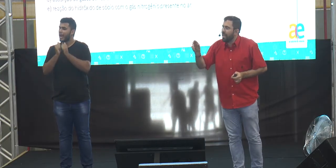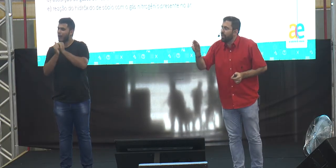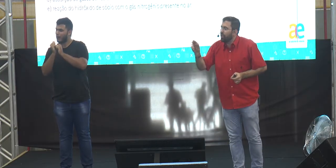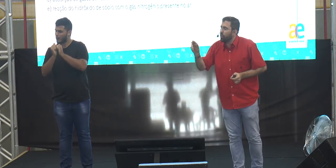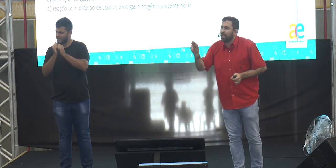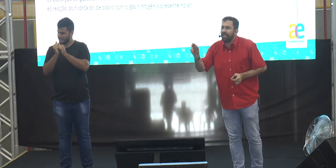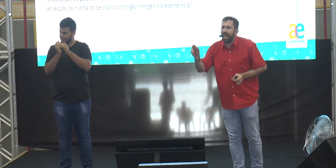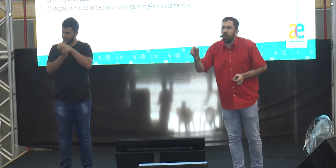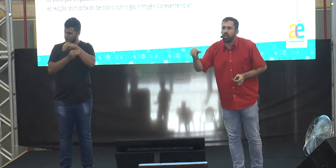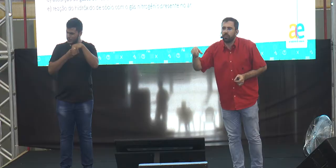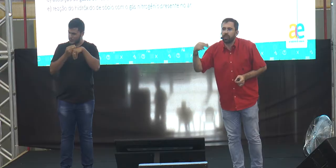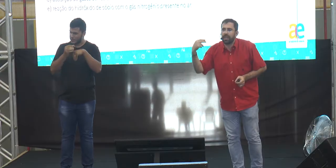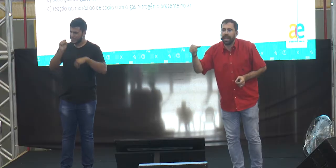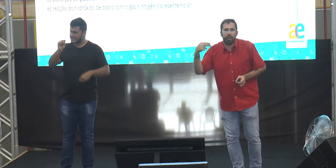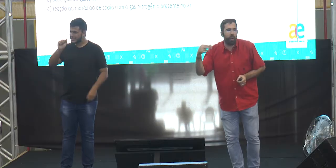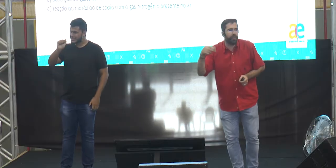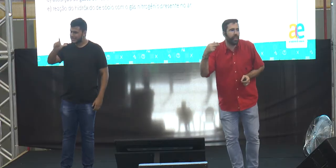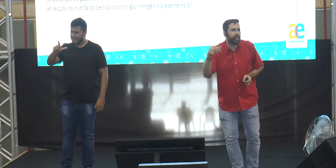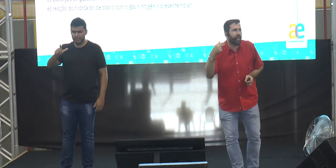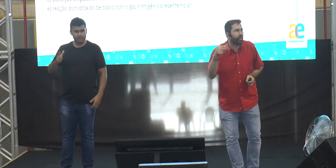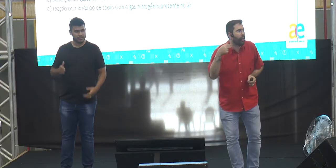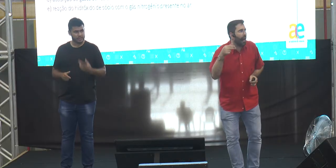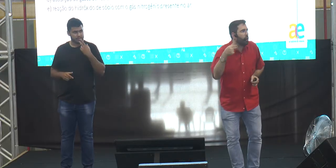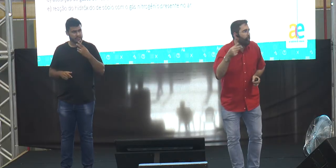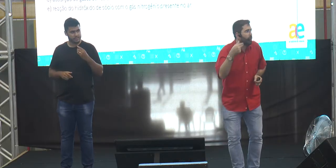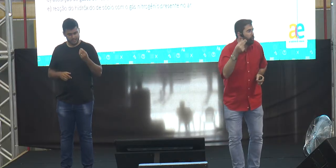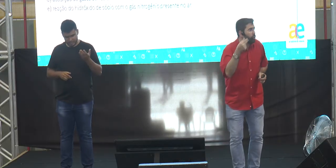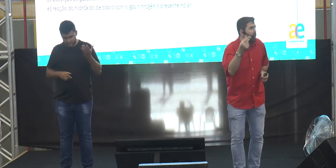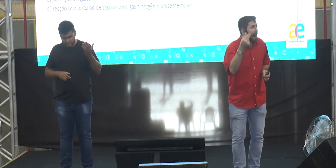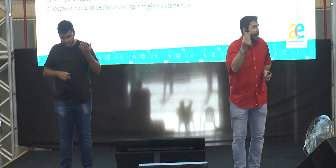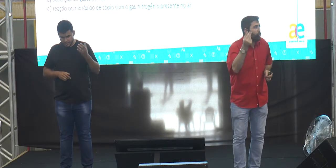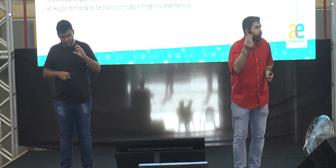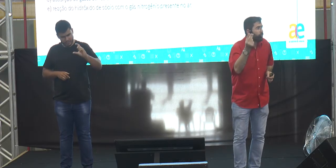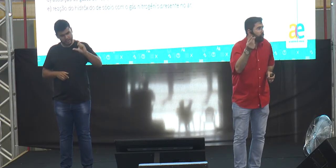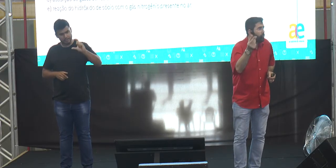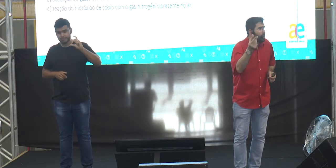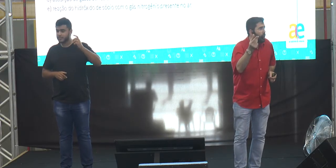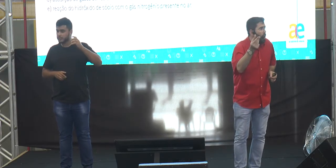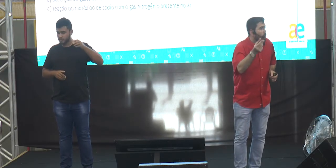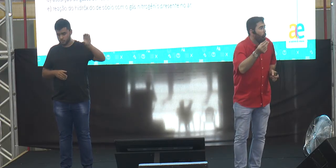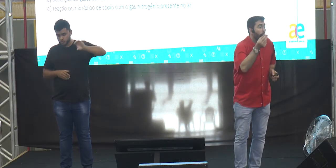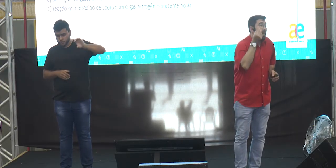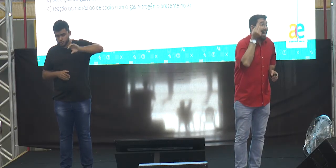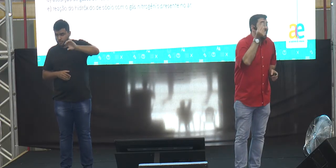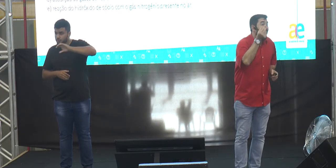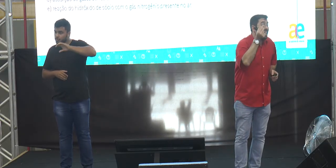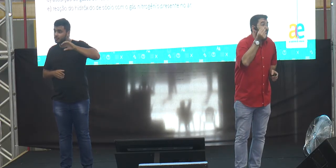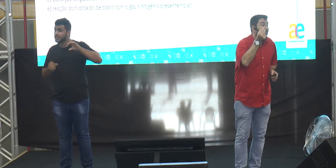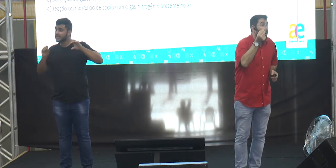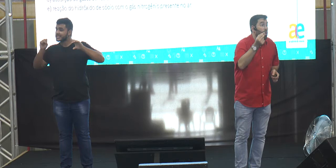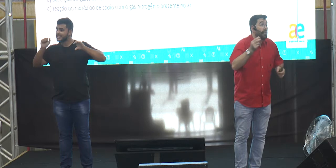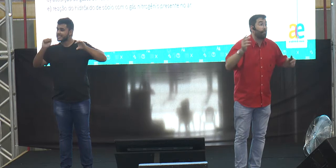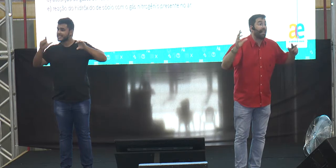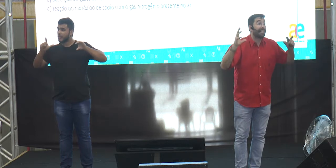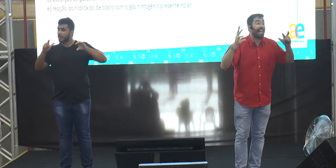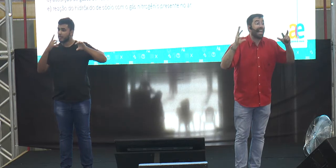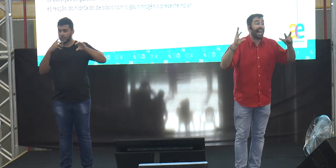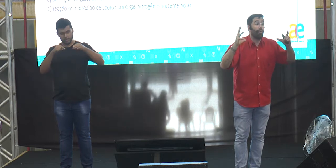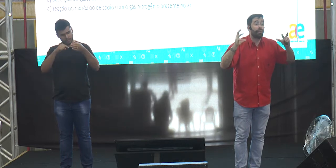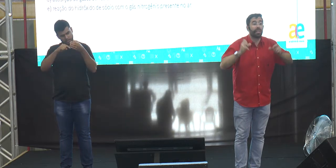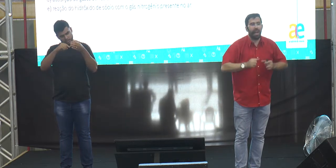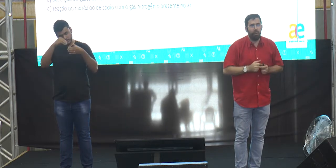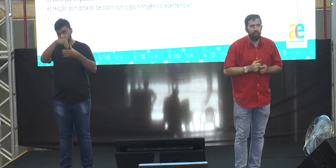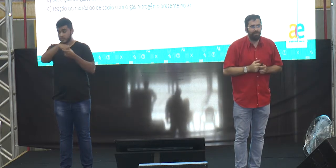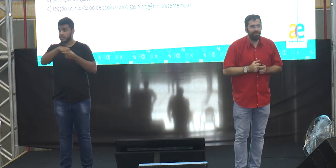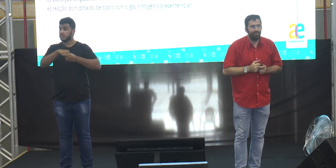vezes eles deixam tanto arroz que você sacode e nem sai, só arroz, parece um chocalho. Para que aquele arroz? Para